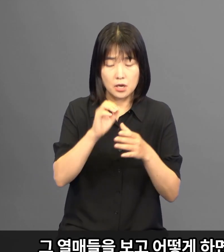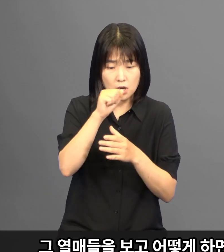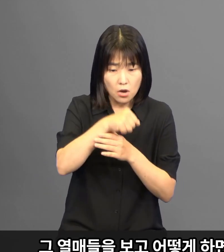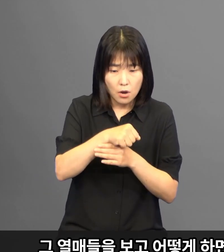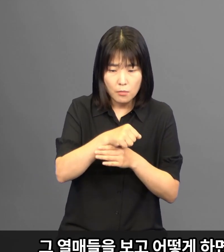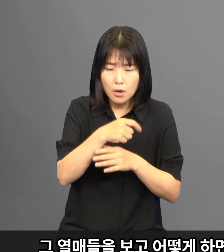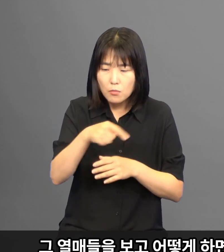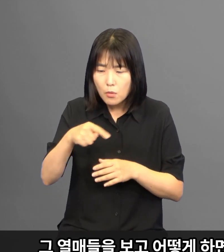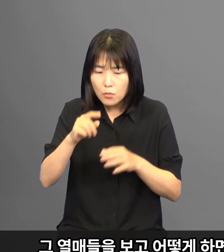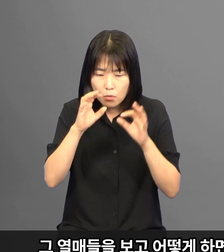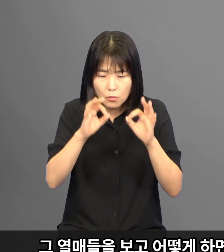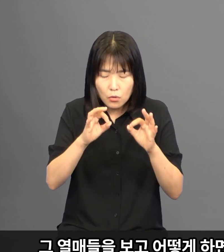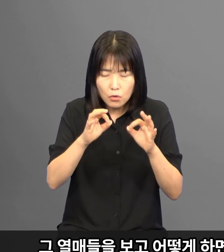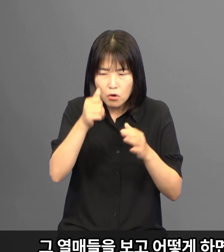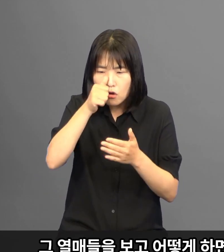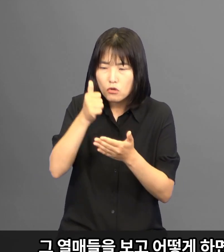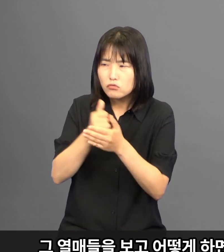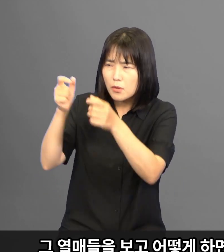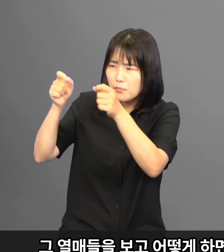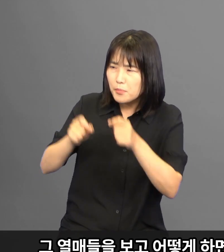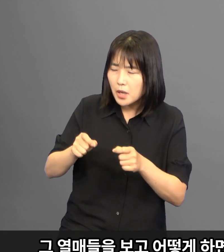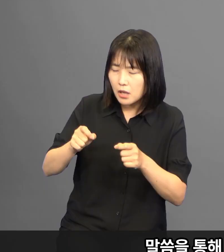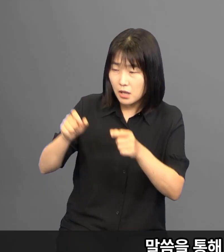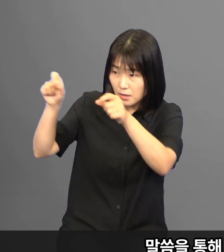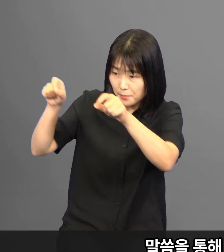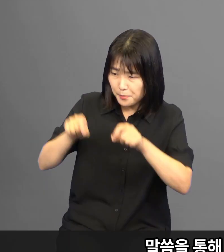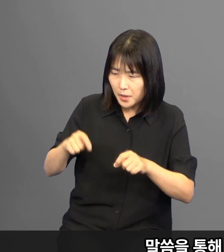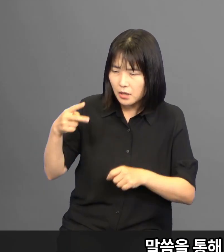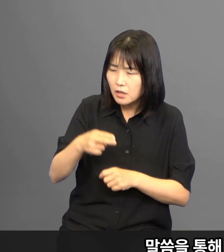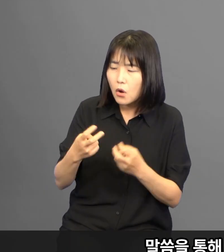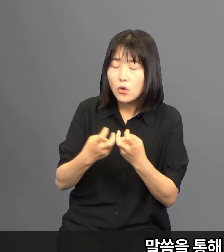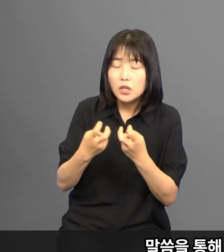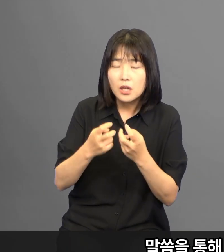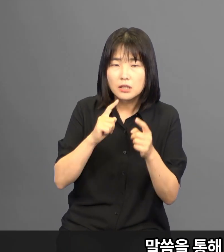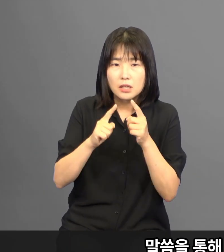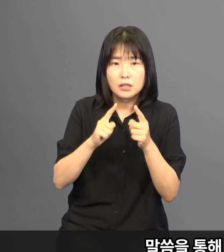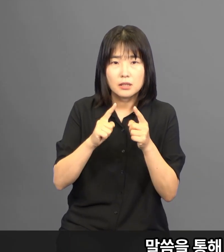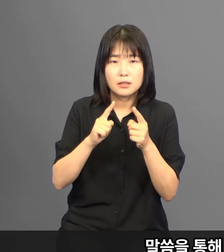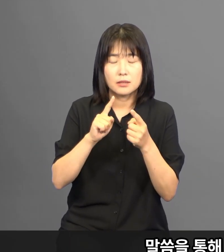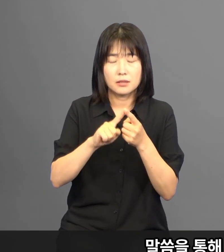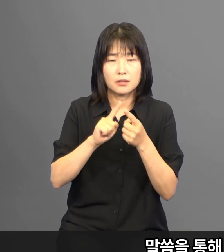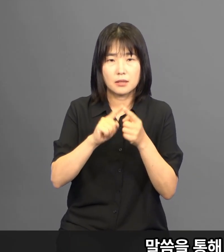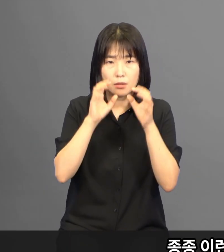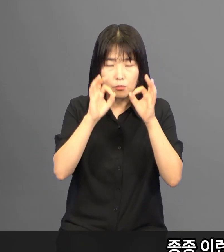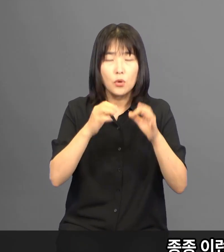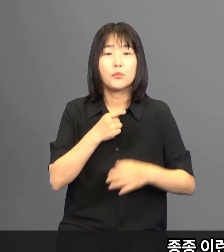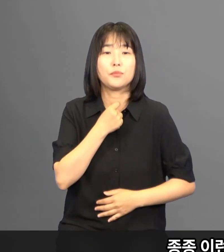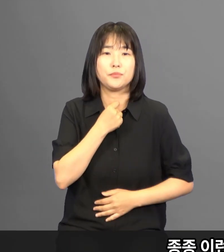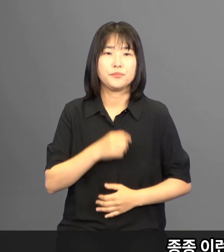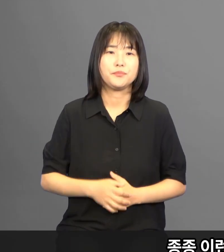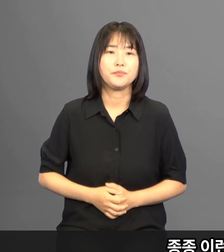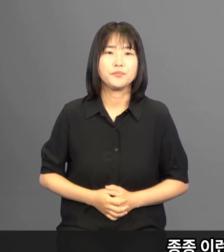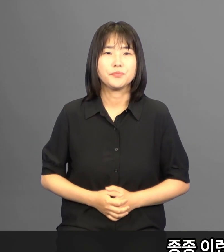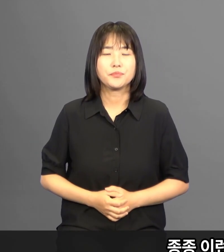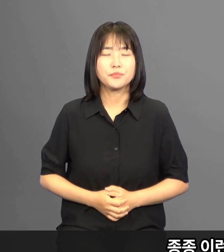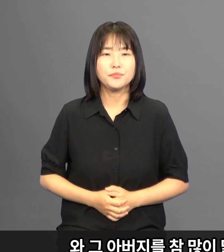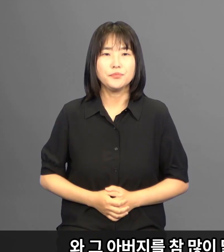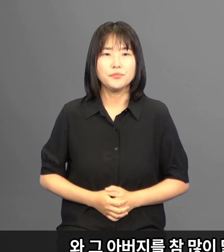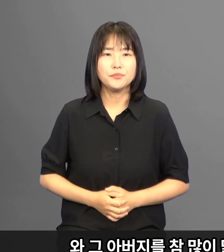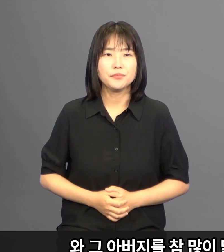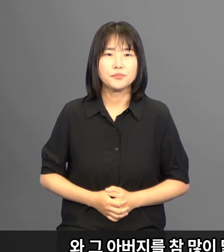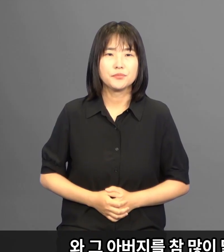어떻게 하면 죄의 대물림을 끊어낼 수 있을까를 말씀을 통해 살펴보고자 합니다. 종종 이런 말이